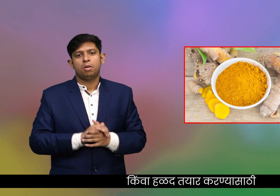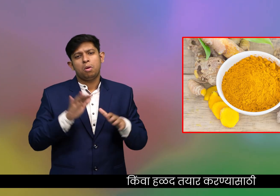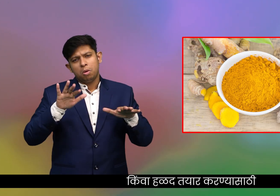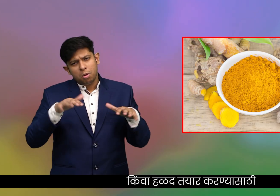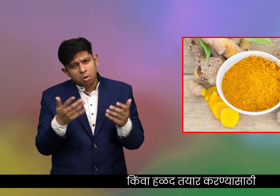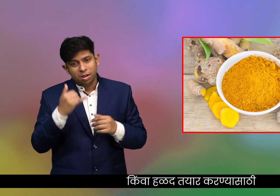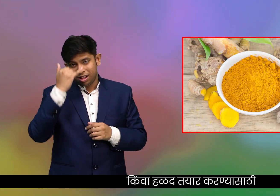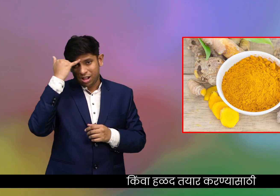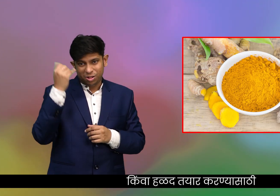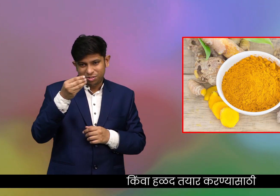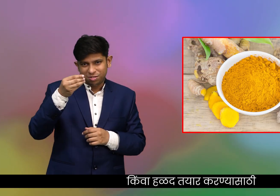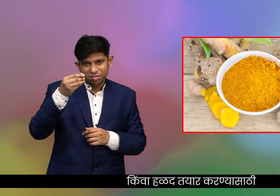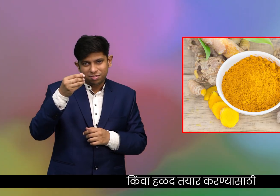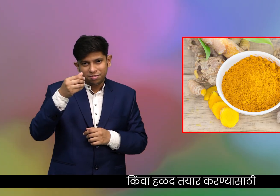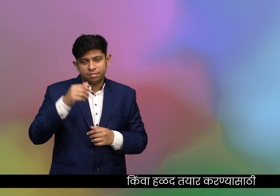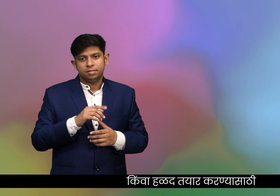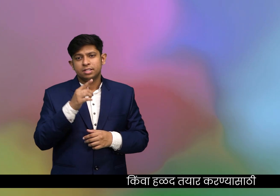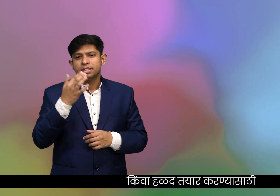किंवा हळद तयार करण्यासाठी